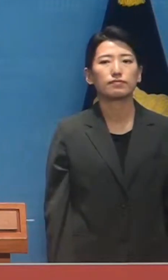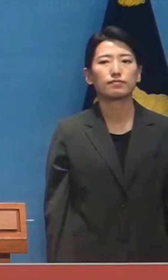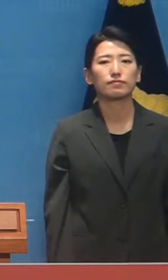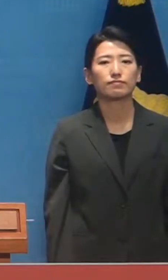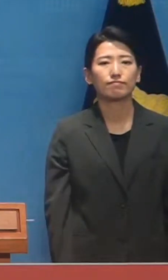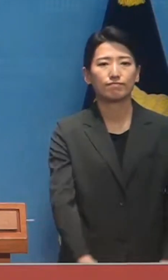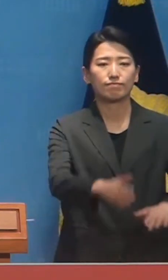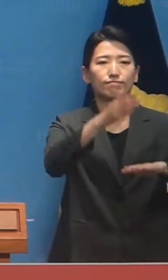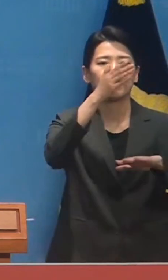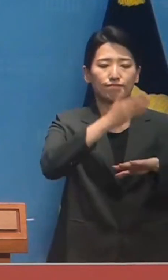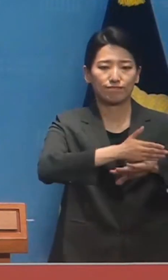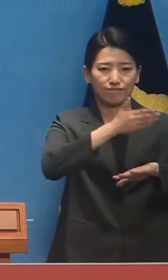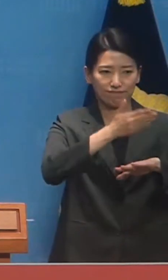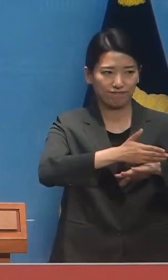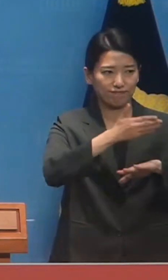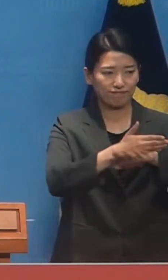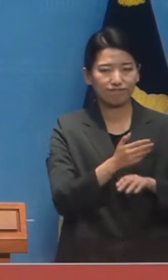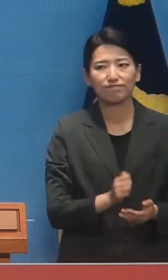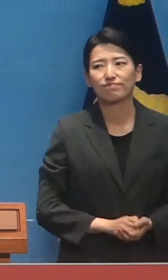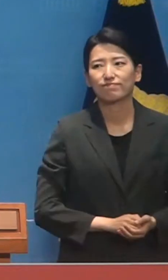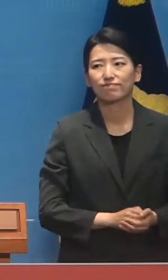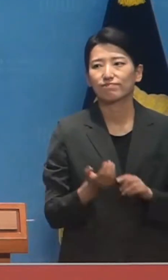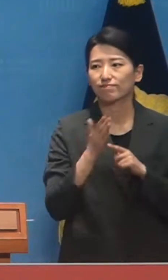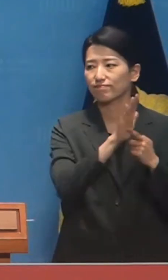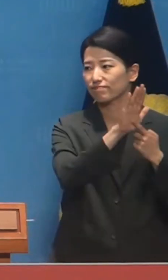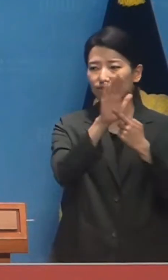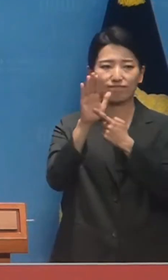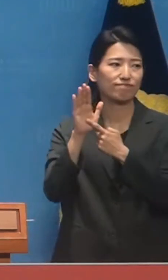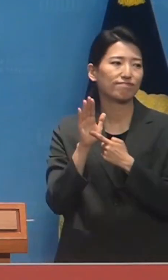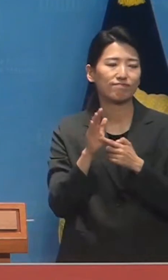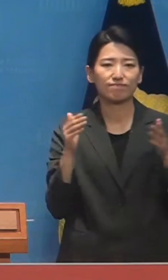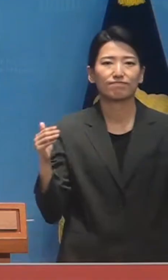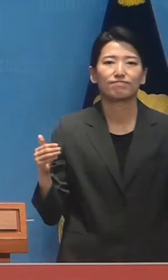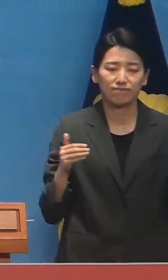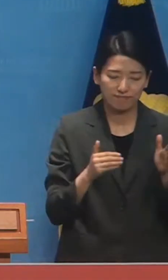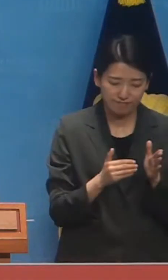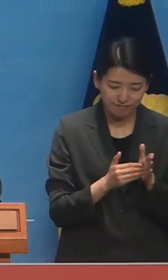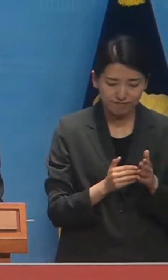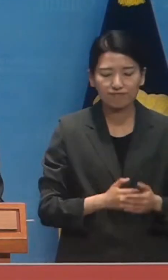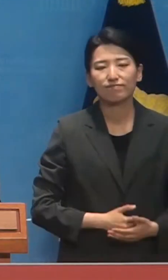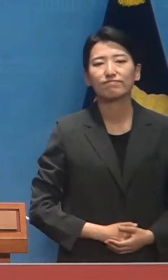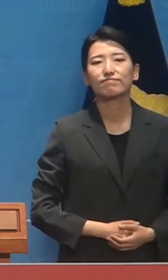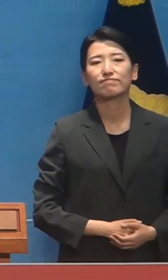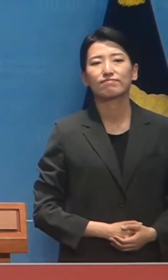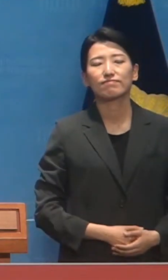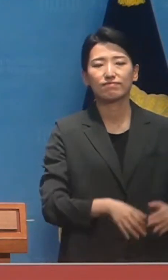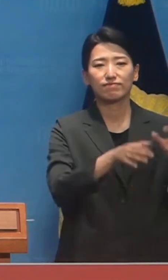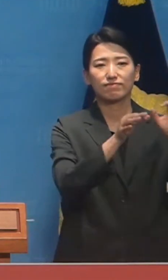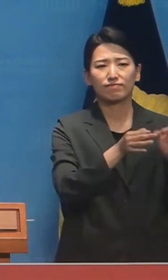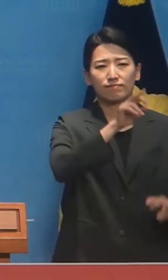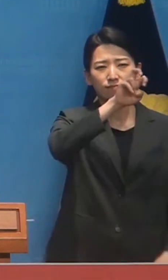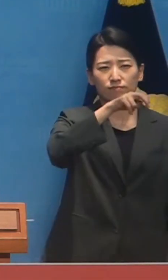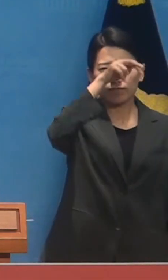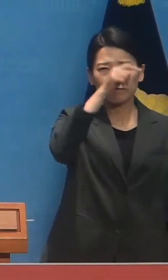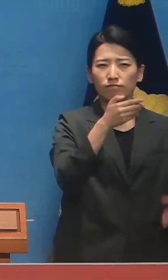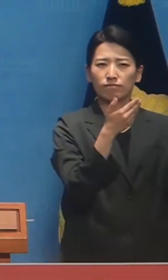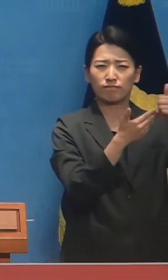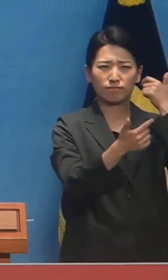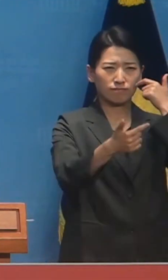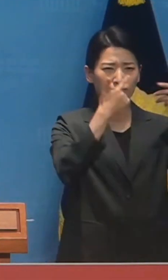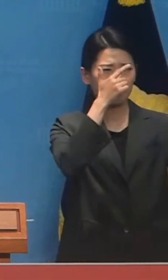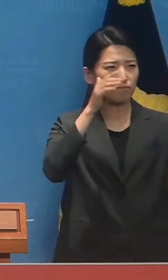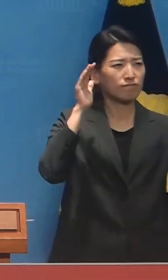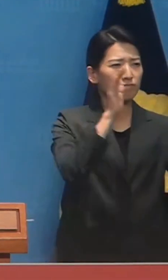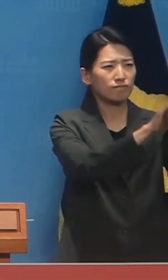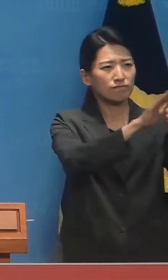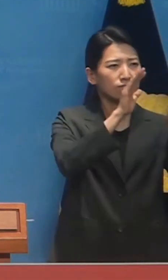네, 감사합니다. 이렇게 발표해 주시고 또한 김문수 후보 강력한 지지를